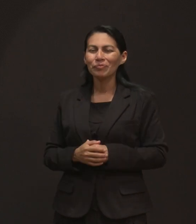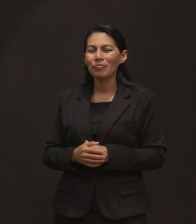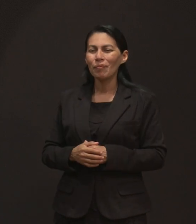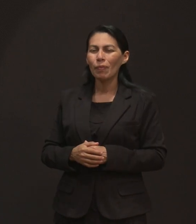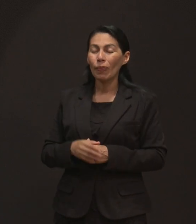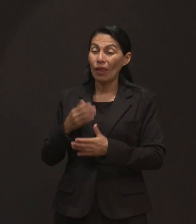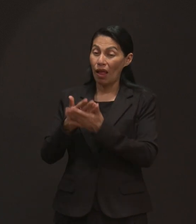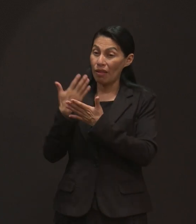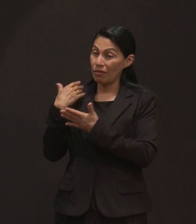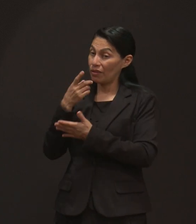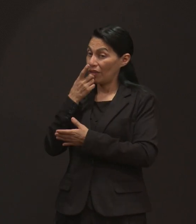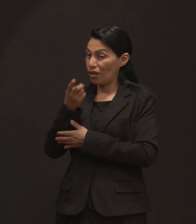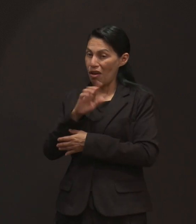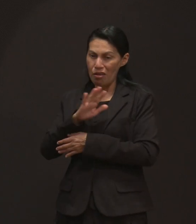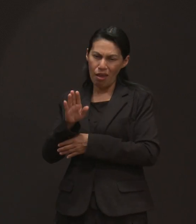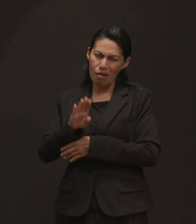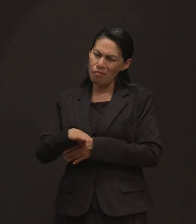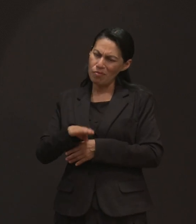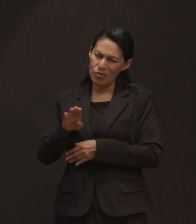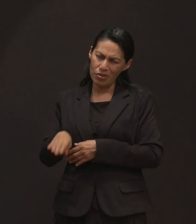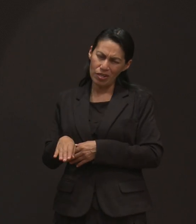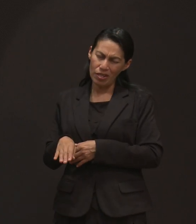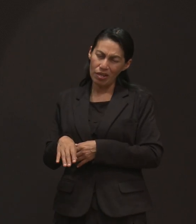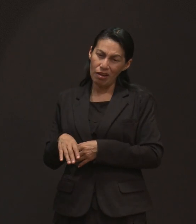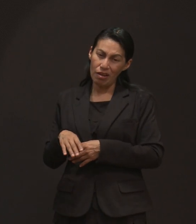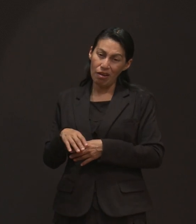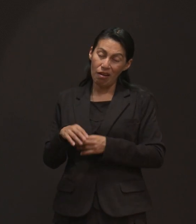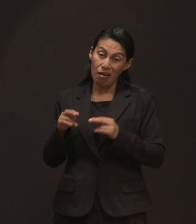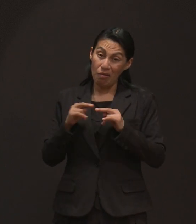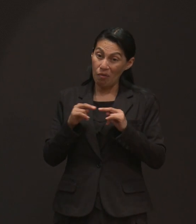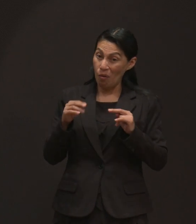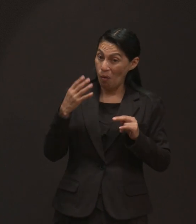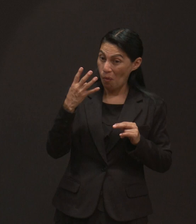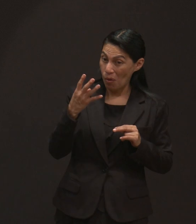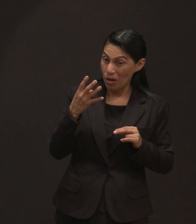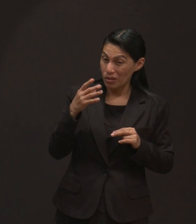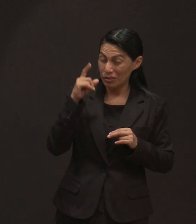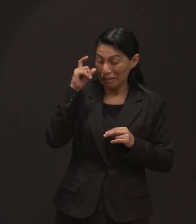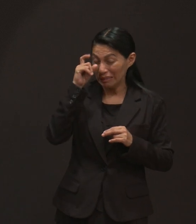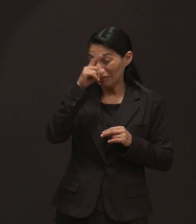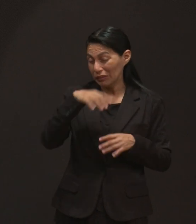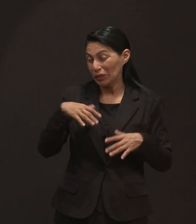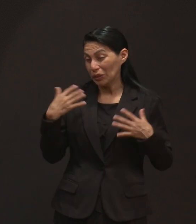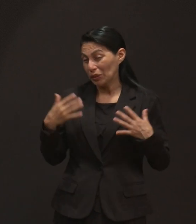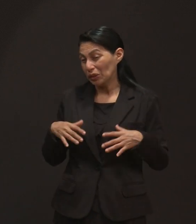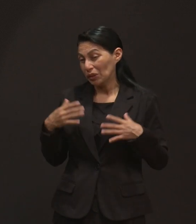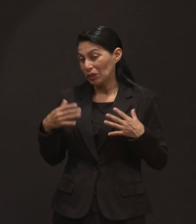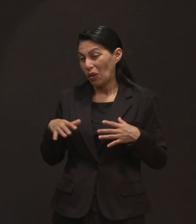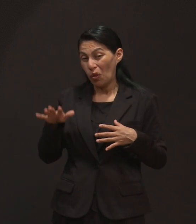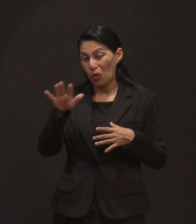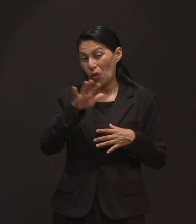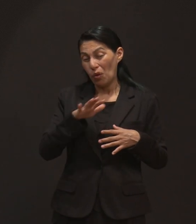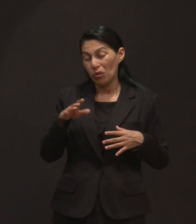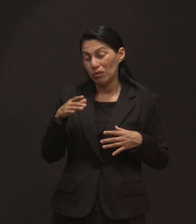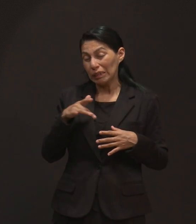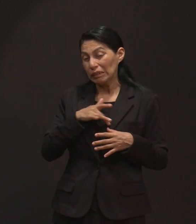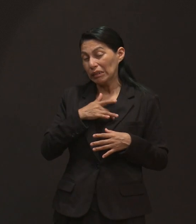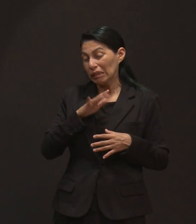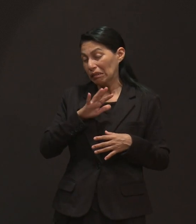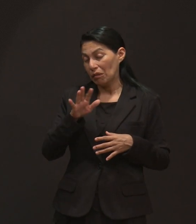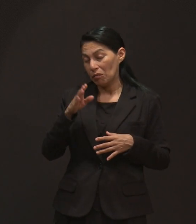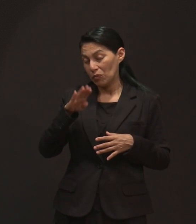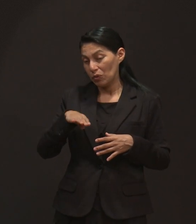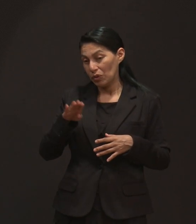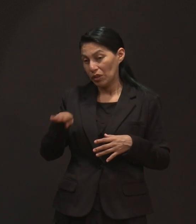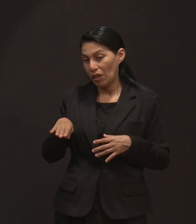la prácticamente estaba desahuciada, pero porque ya era nivel 4, ya estaba la familia muy